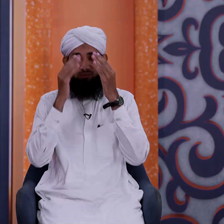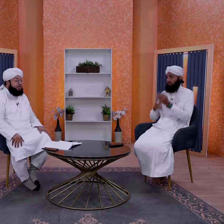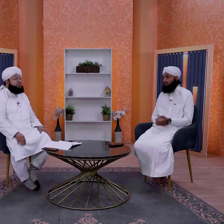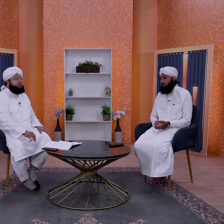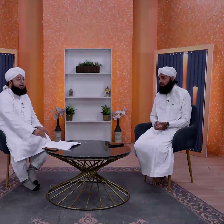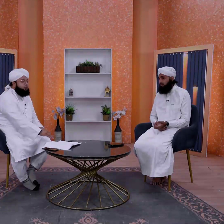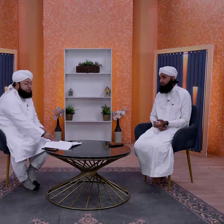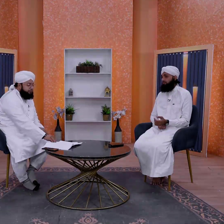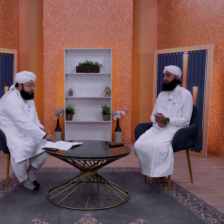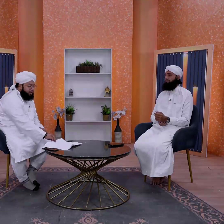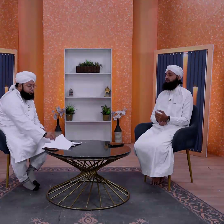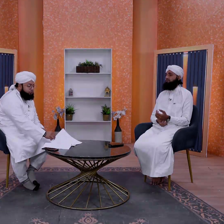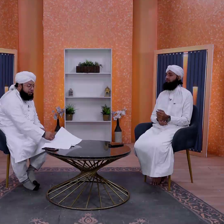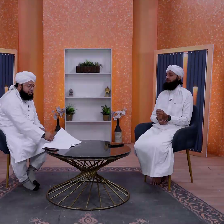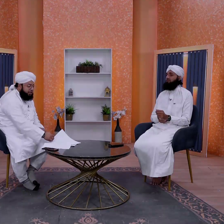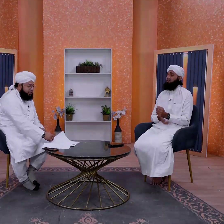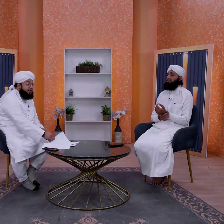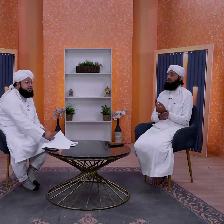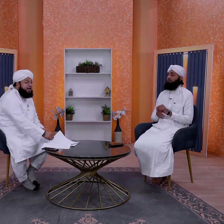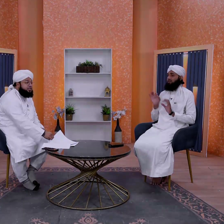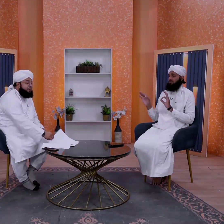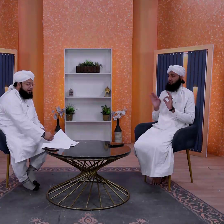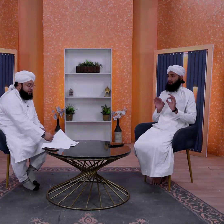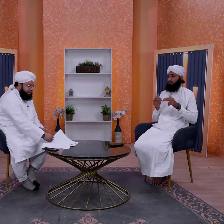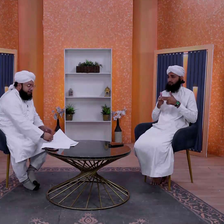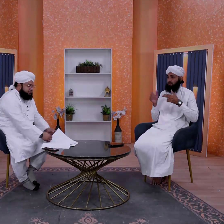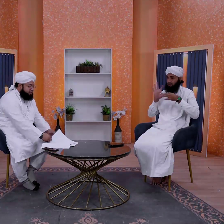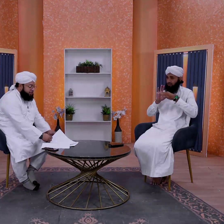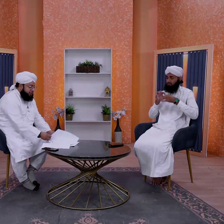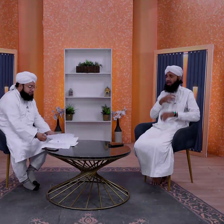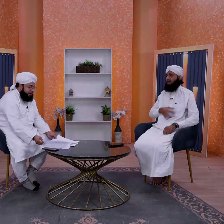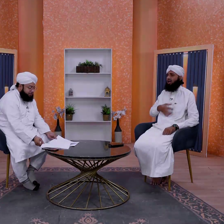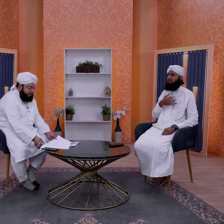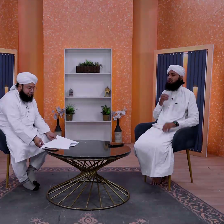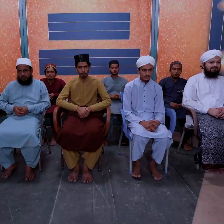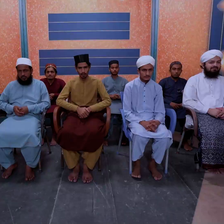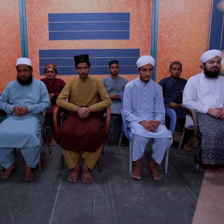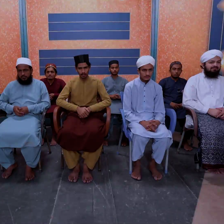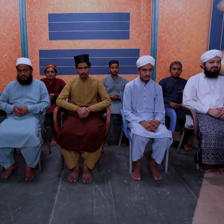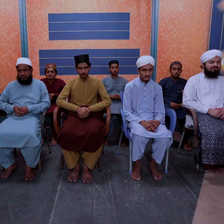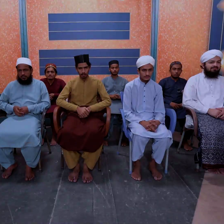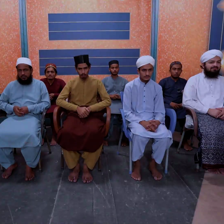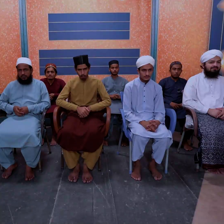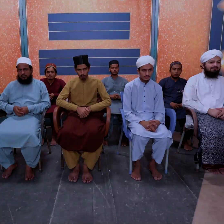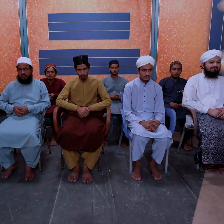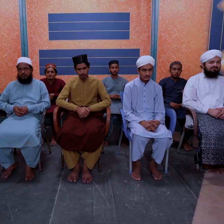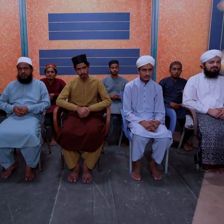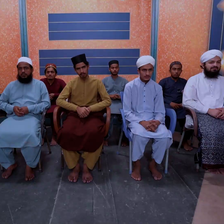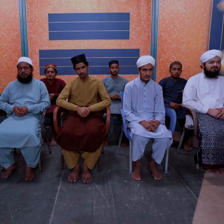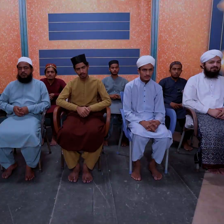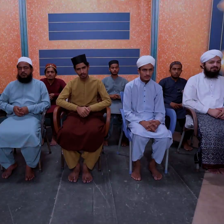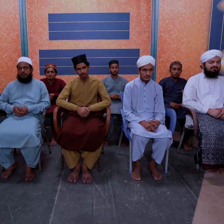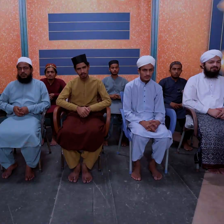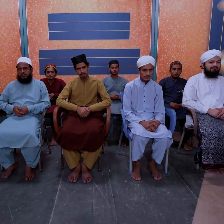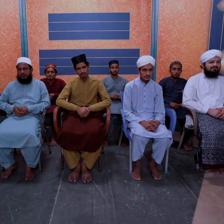وسلم۔ اس کے تعلق سے ہم سنتے ہیں کہ اس کے اسباب کیا ہیں، حسد کے اسباب کیا ہیں، حسد ہوتا کیوں ہے، بندے